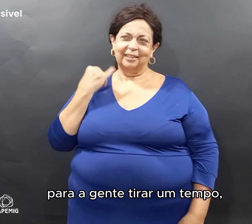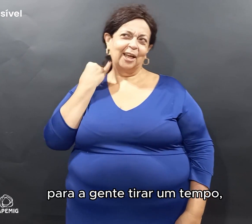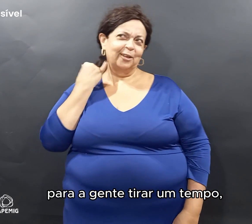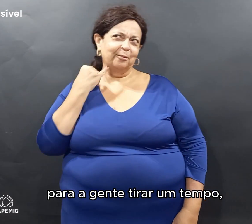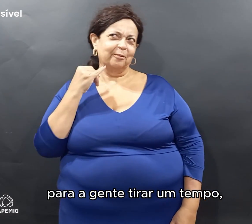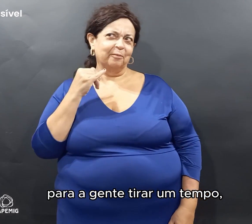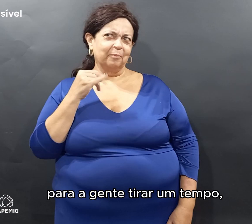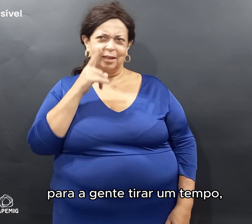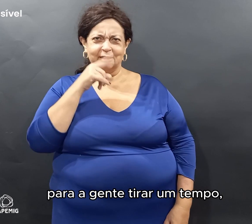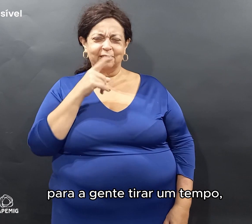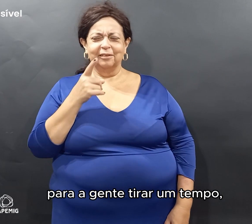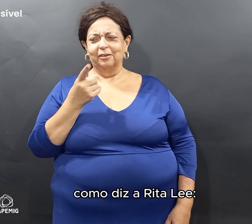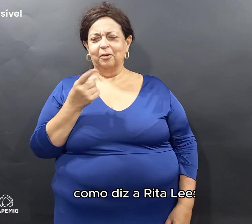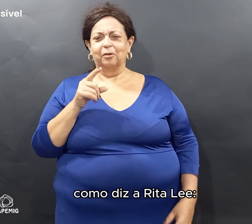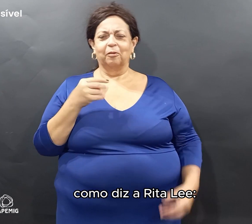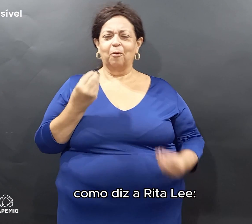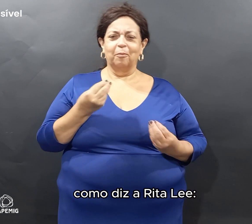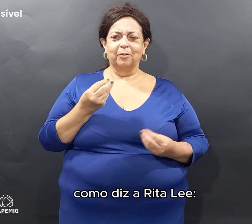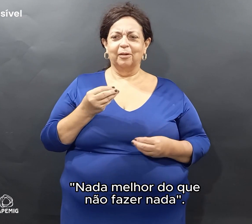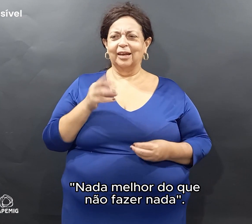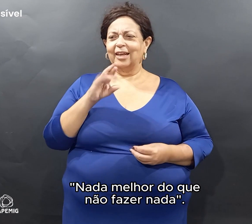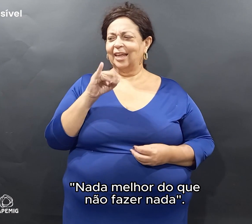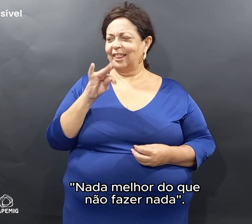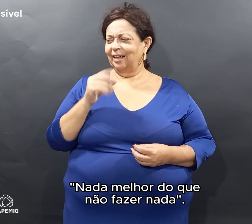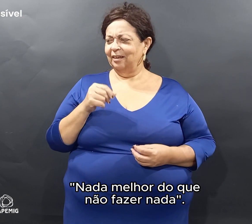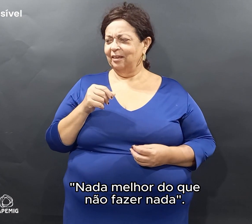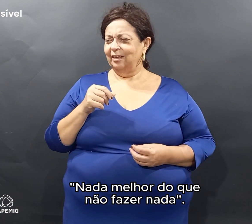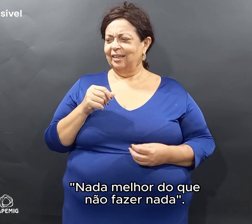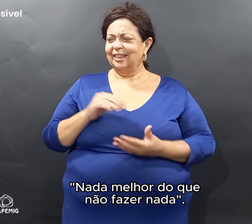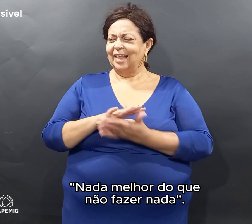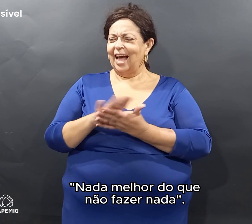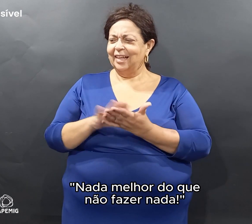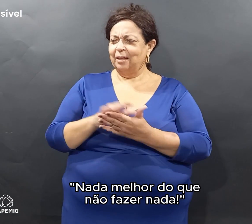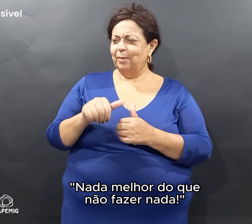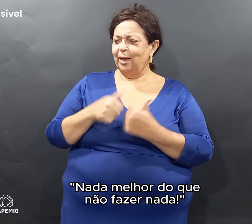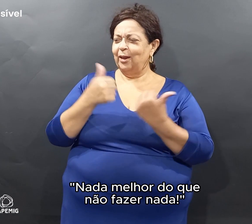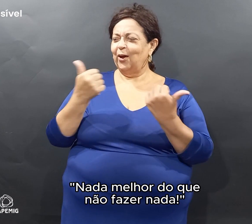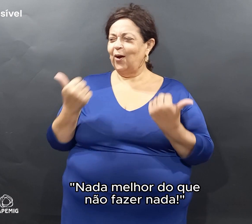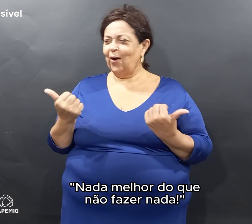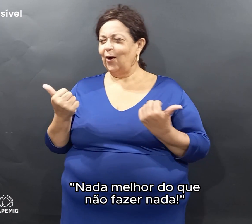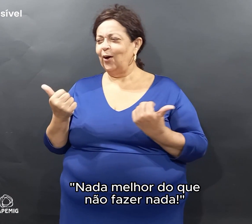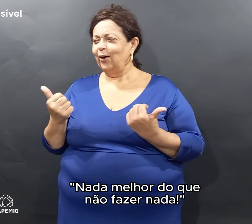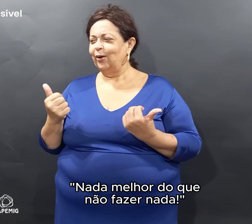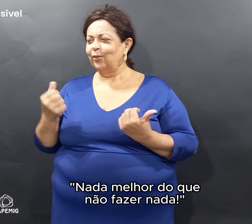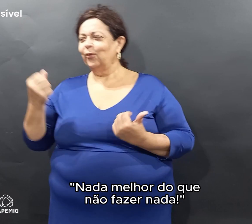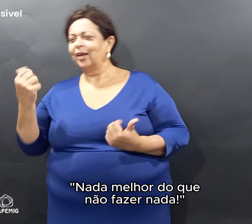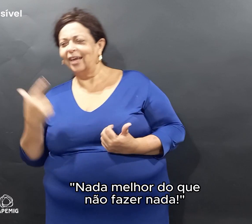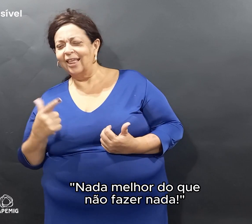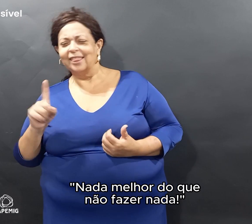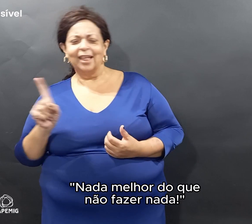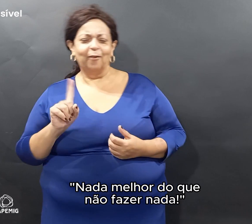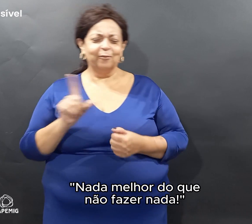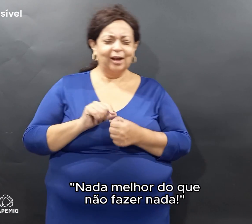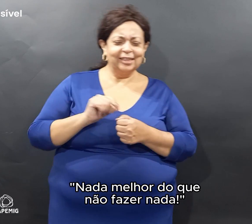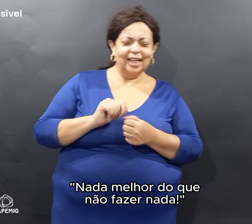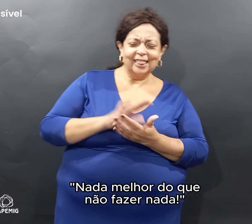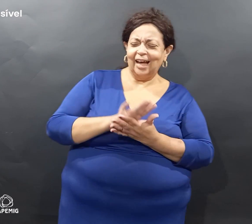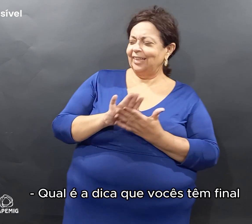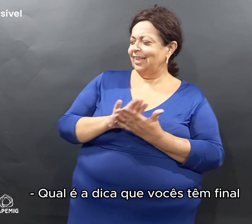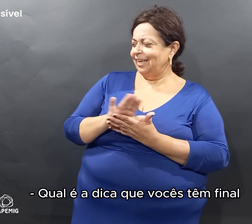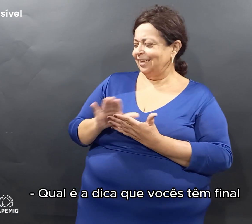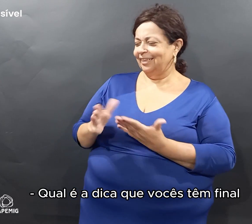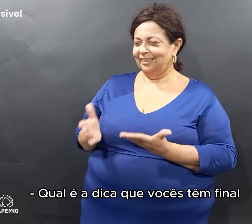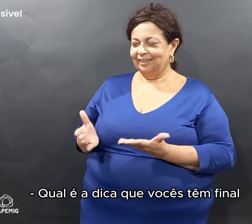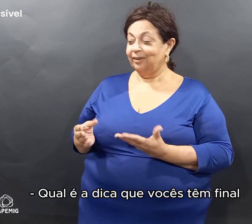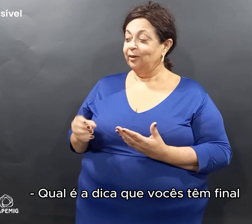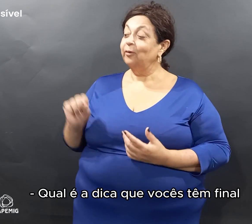né, pra gente. Tirar um tempo, como diz a Rita ali, nada melhor do que não fazer nada. Nada melhor do que não fazer nada.